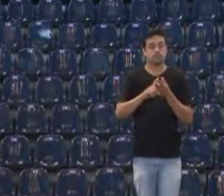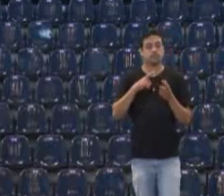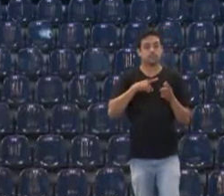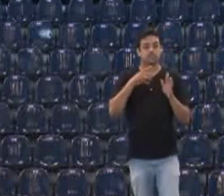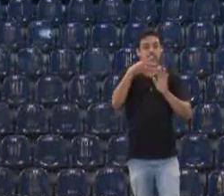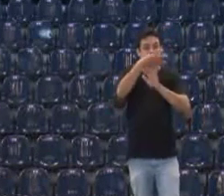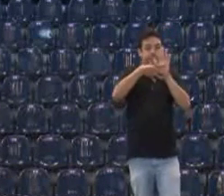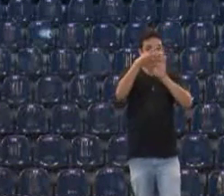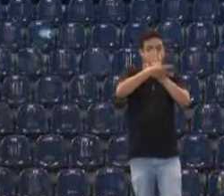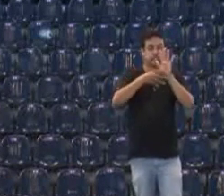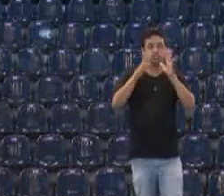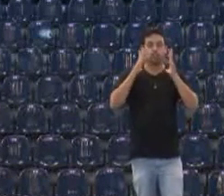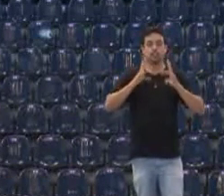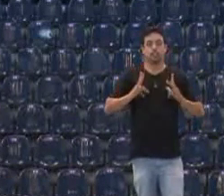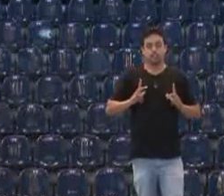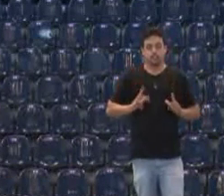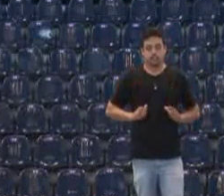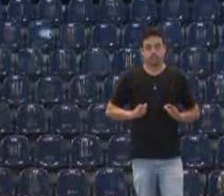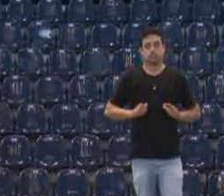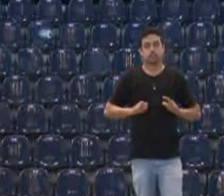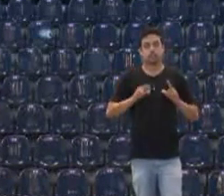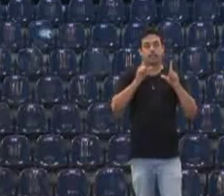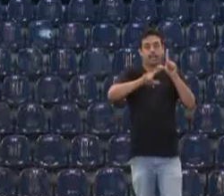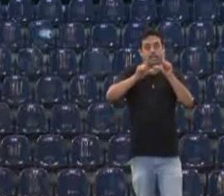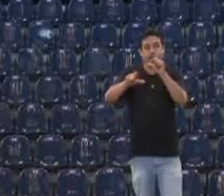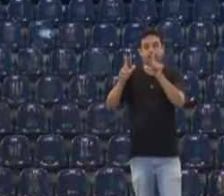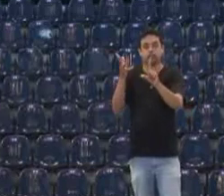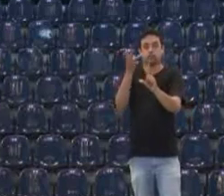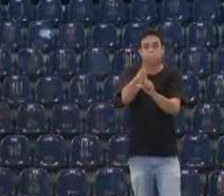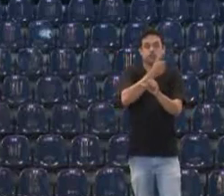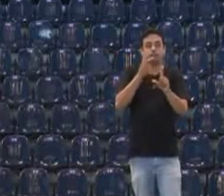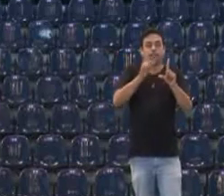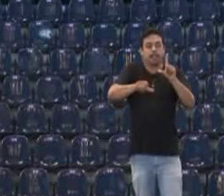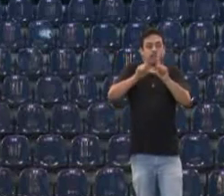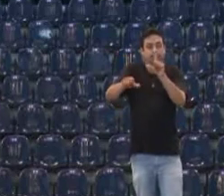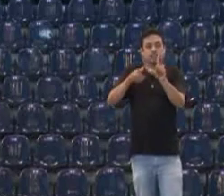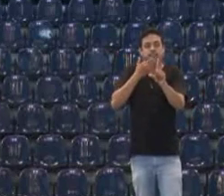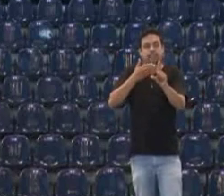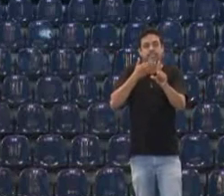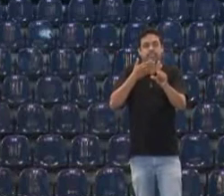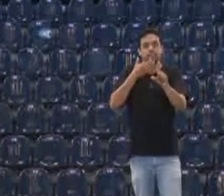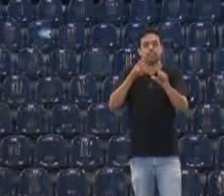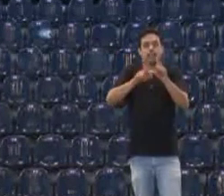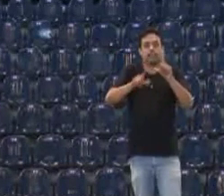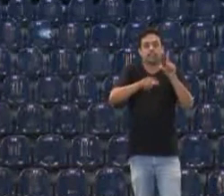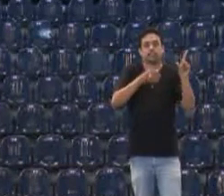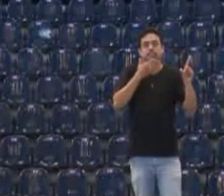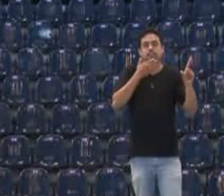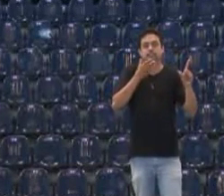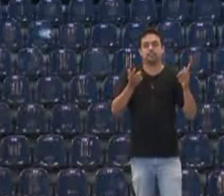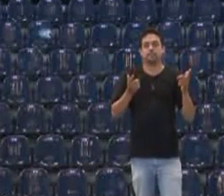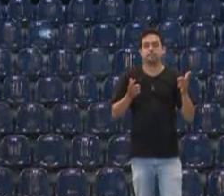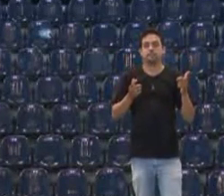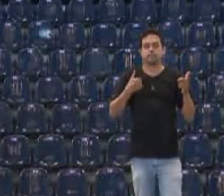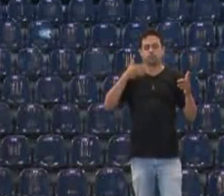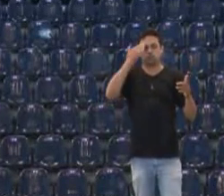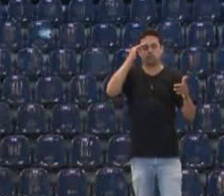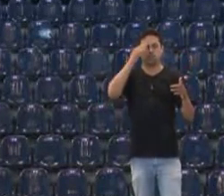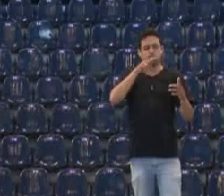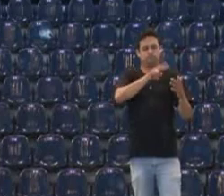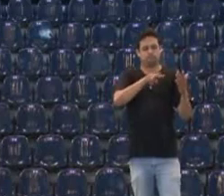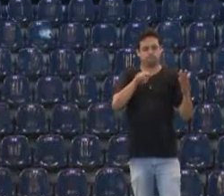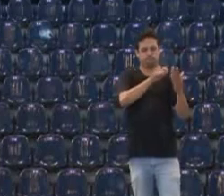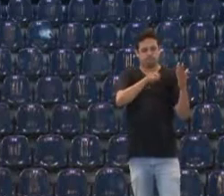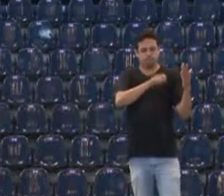bem apresentado, letra legível. Professor, minha letra não é legível. Nem eu entendo. Eu